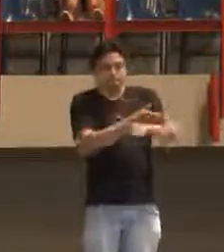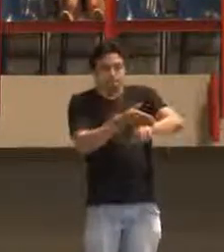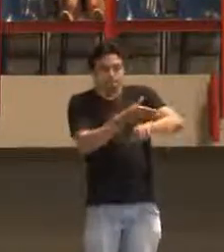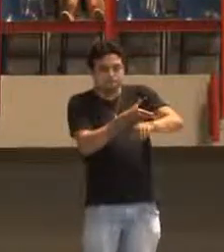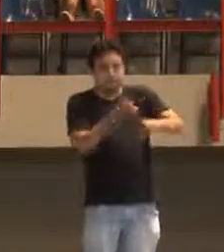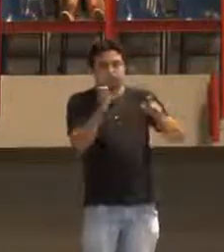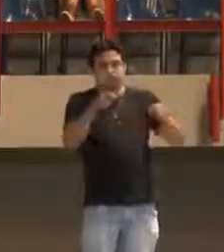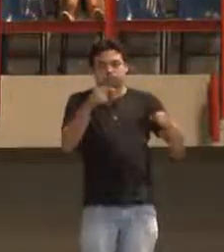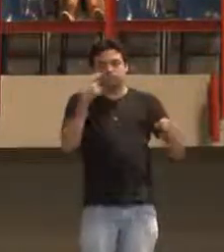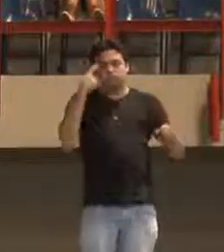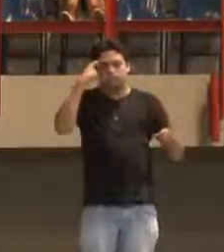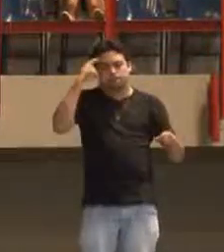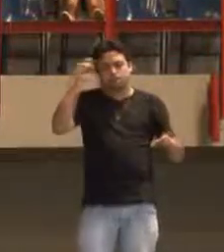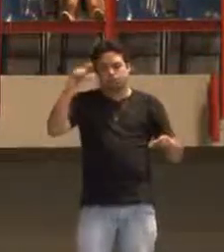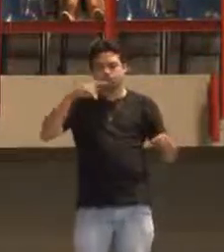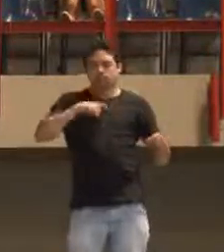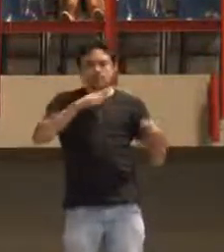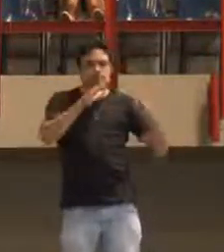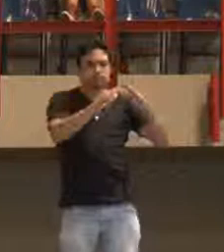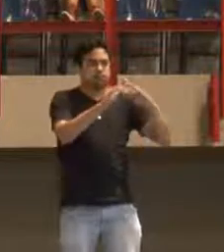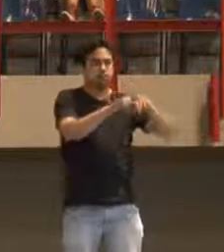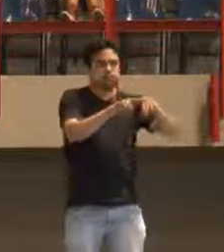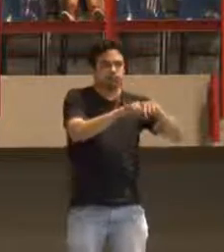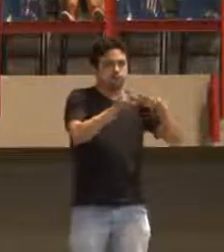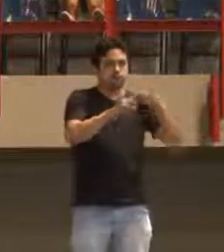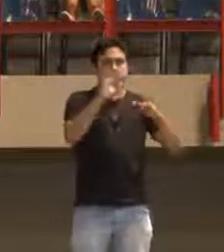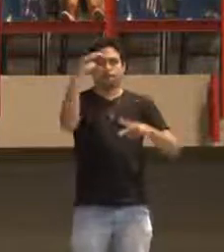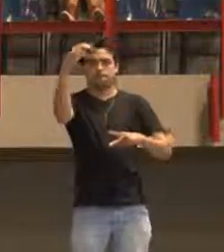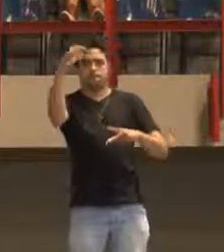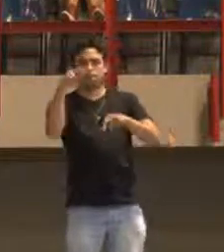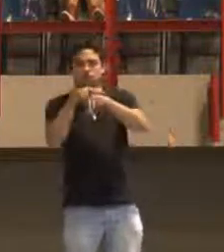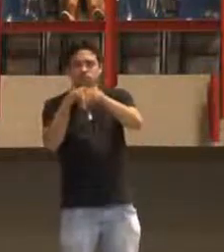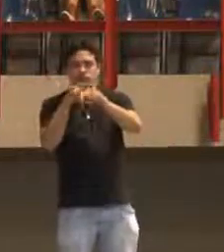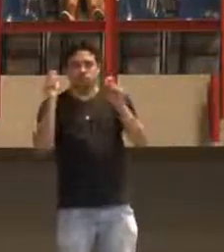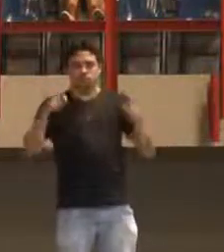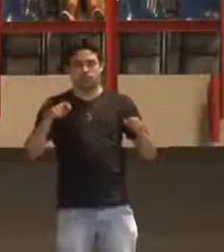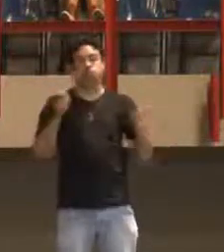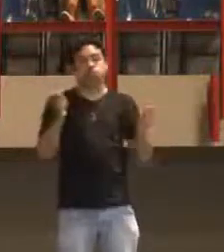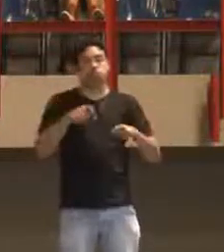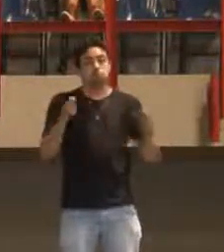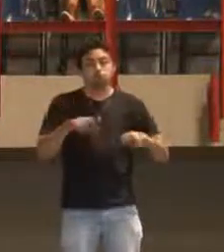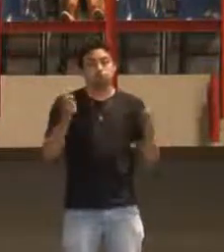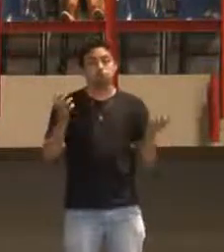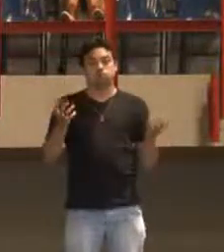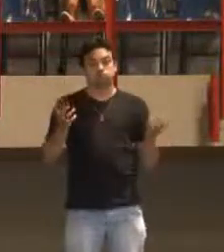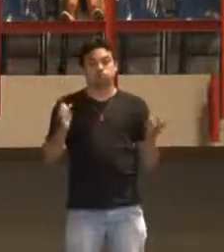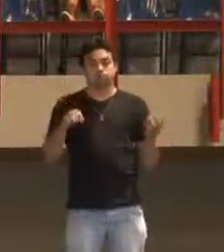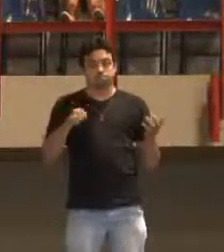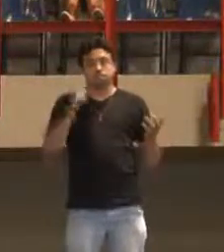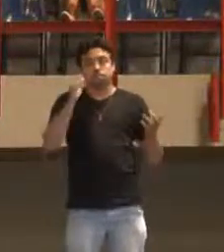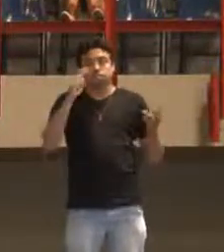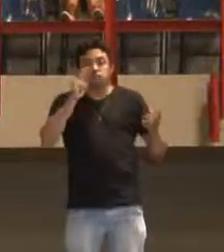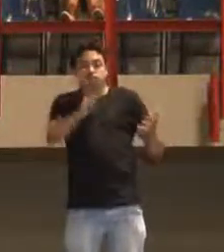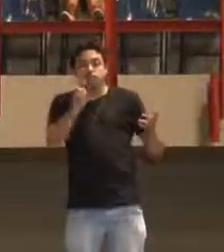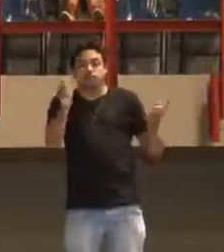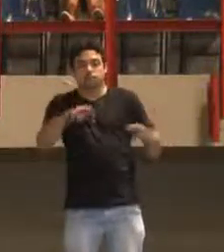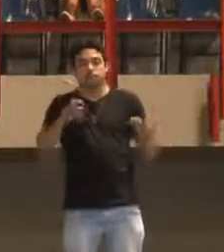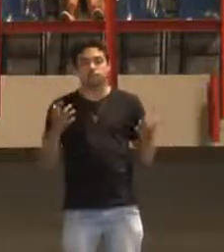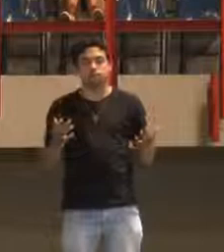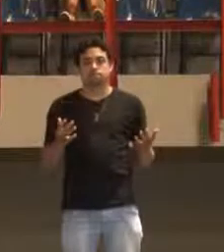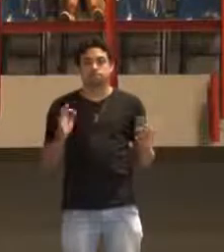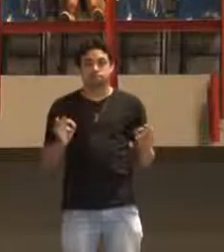que eu podia ter, por exemplo, a casa verde e a palmeira verde? Podia, porque dá para ver, não dá não? Dá ou não